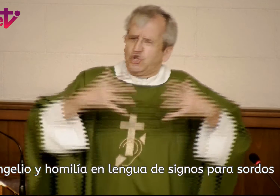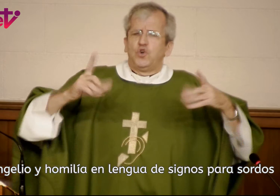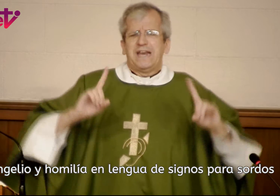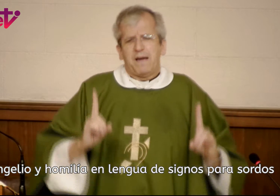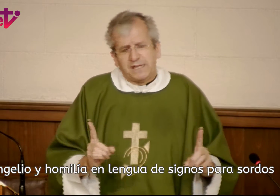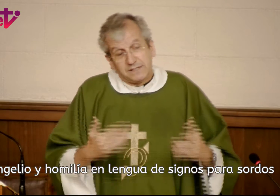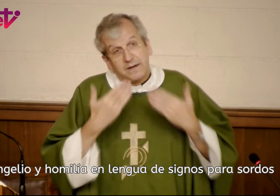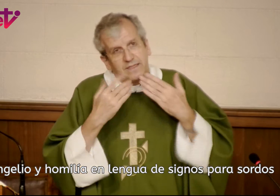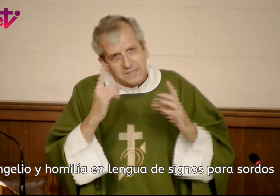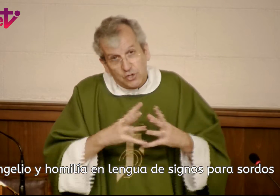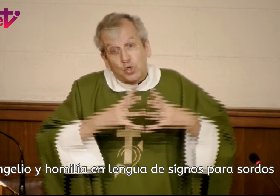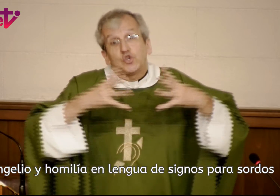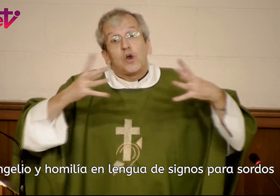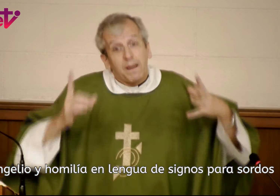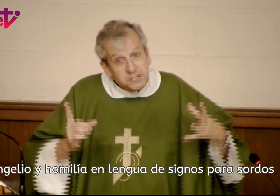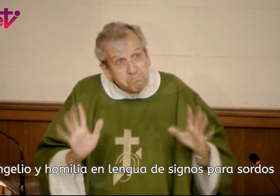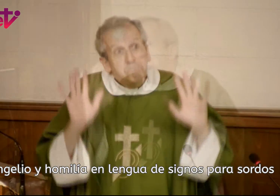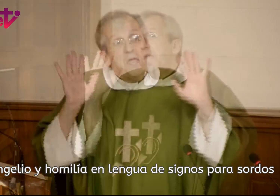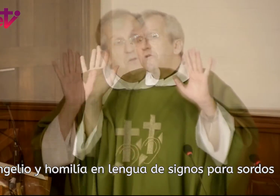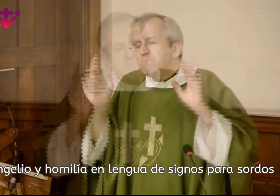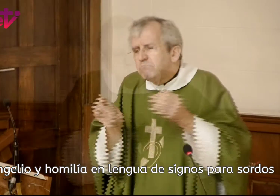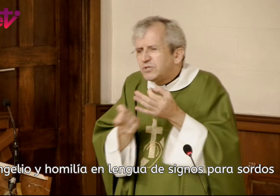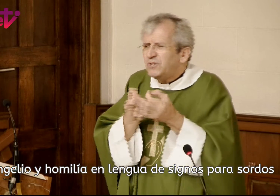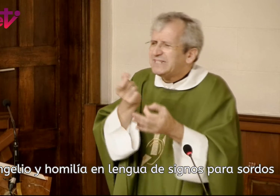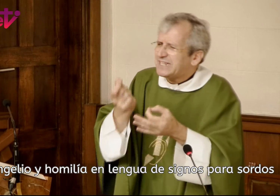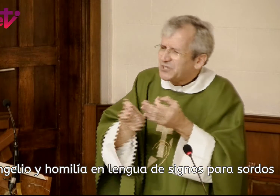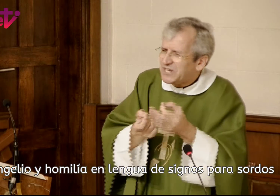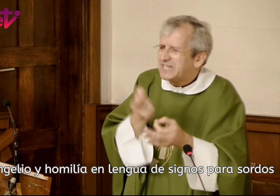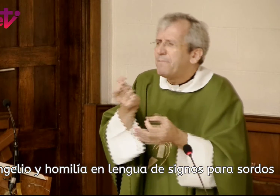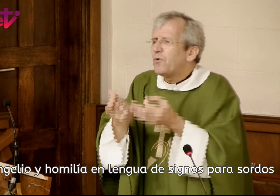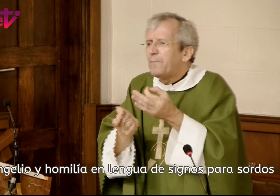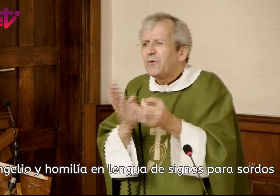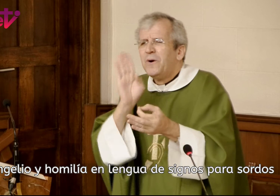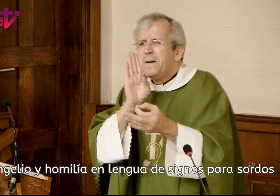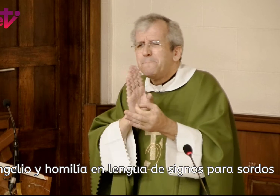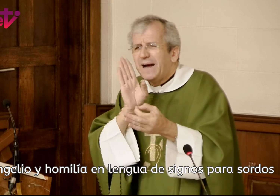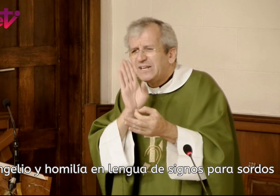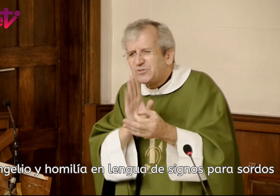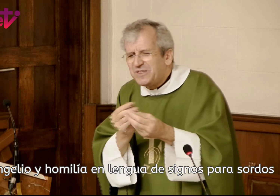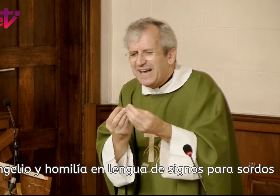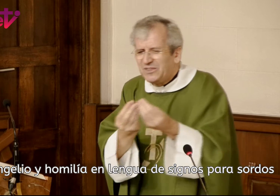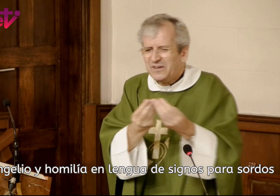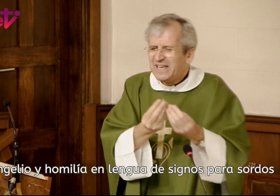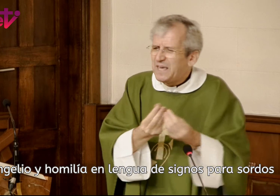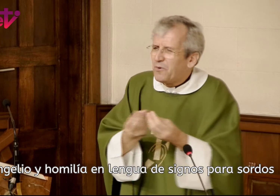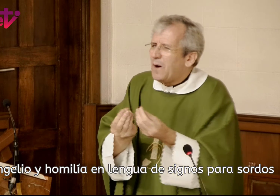son graves, gracias a Dios, no son graves, pero son esas cosas que poco a poco van ensuciando, que poco a